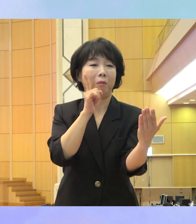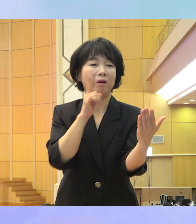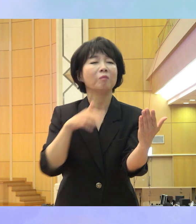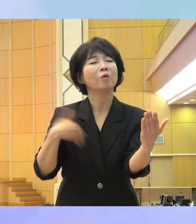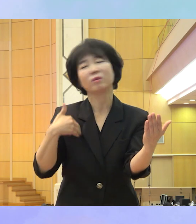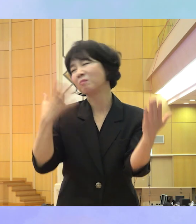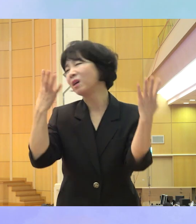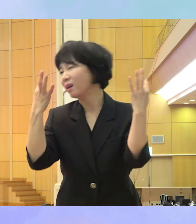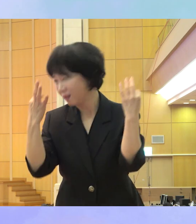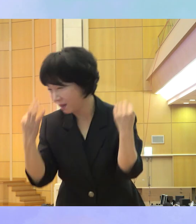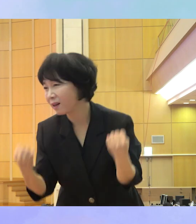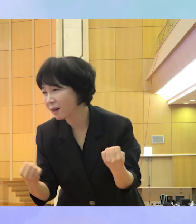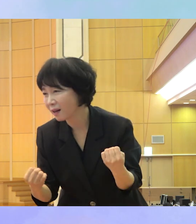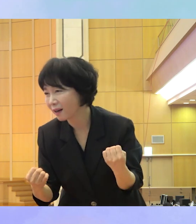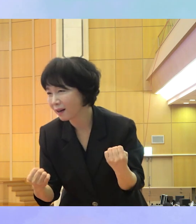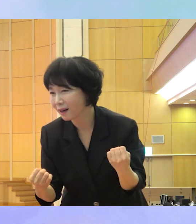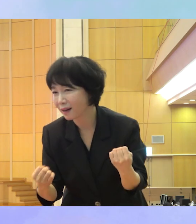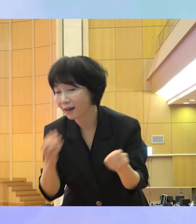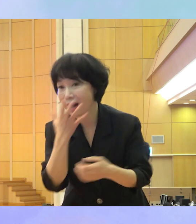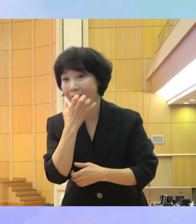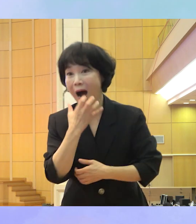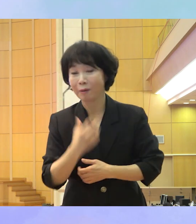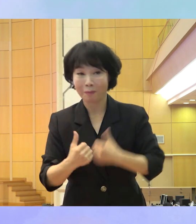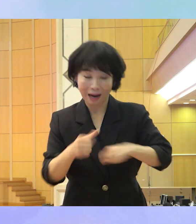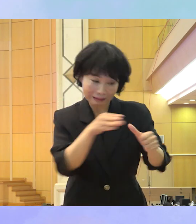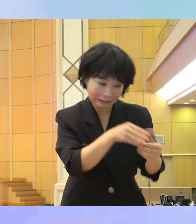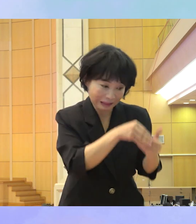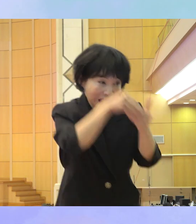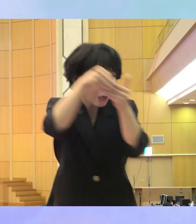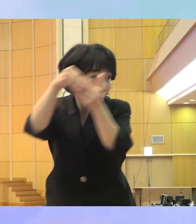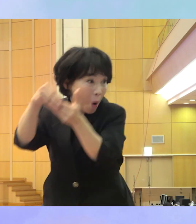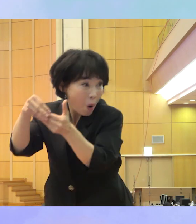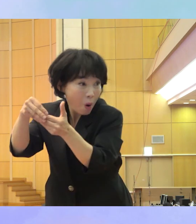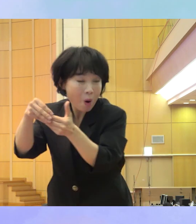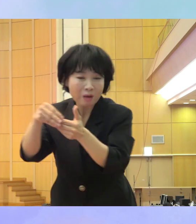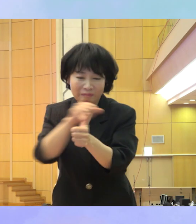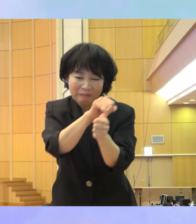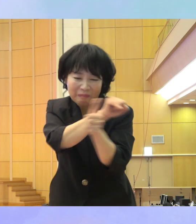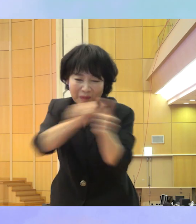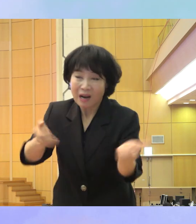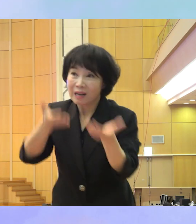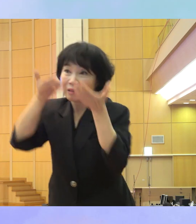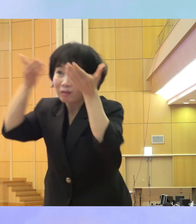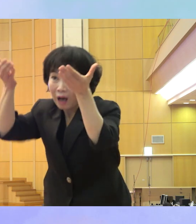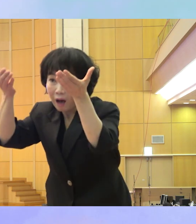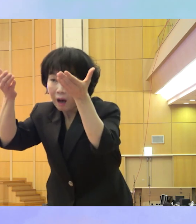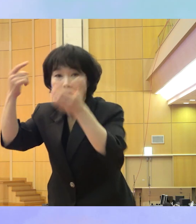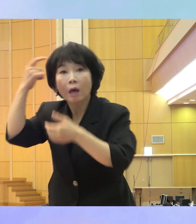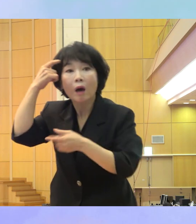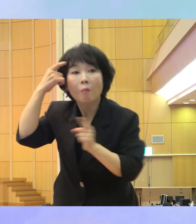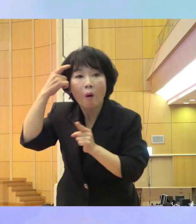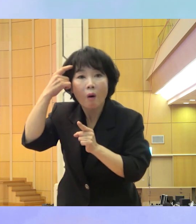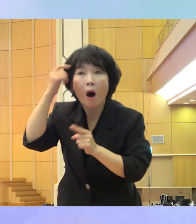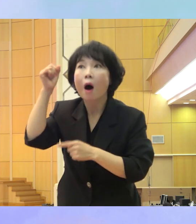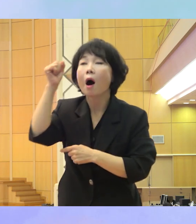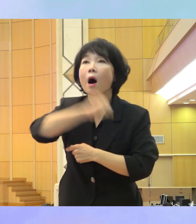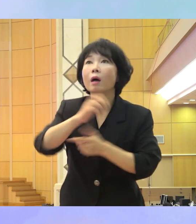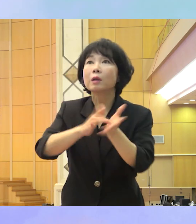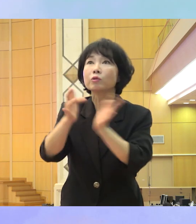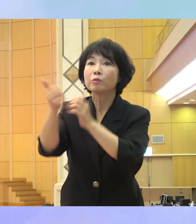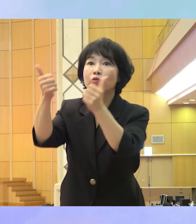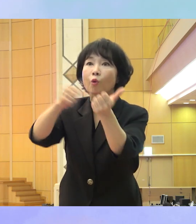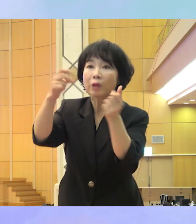아브라함의 독생자 아들을 모리아산으로 데려다가 독생자 아들을 기림으로써 복받았다, 이제 이런 정도는 알지